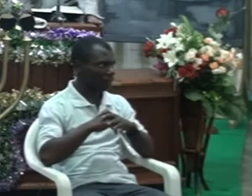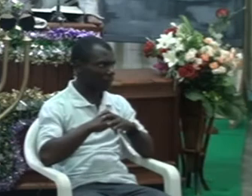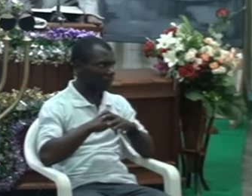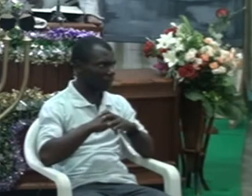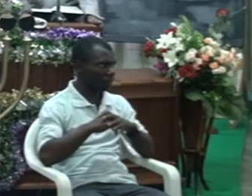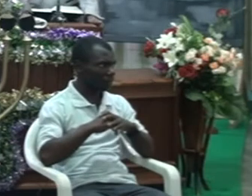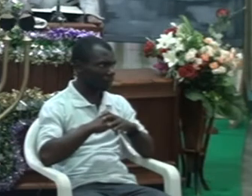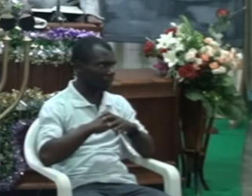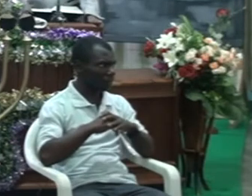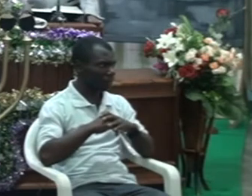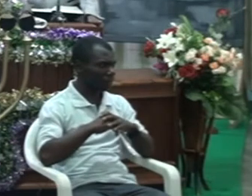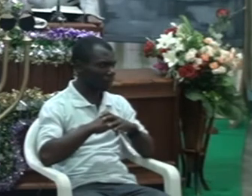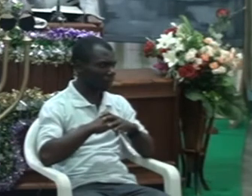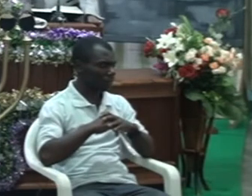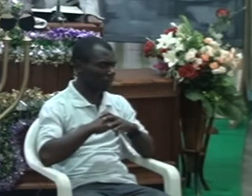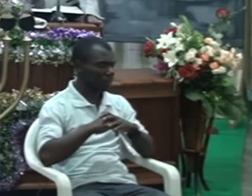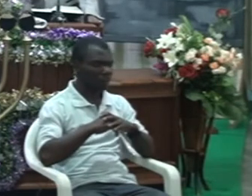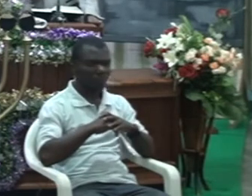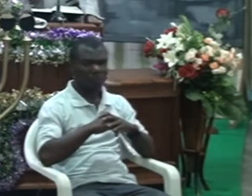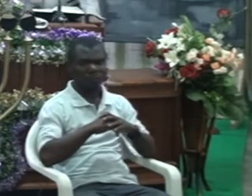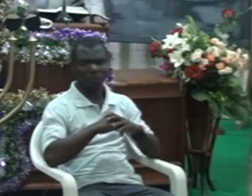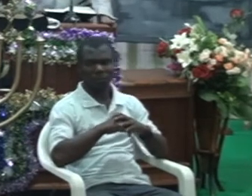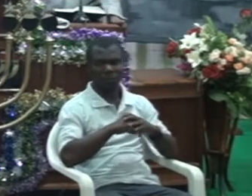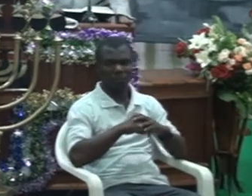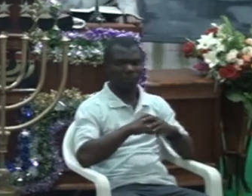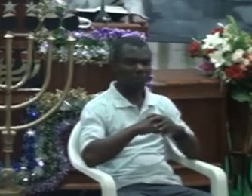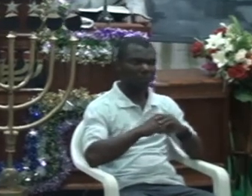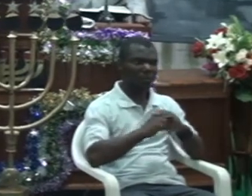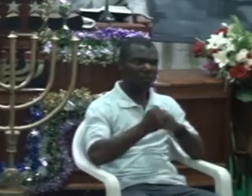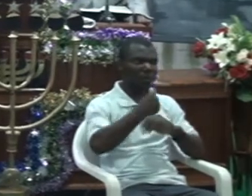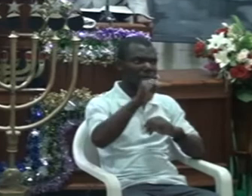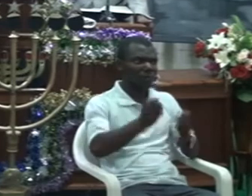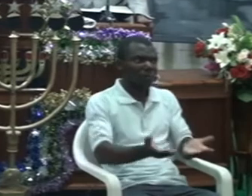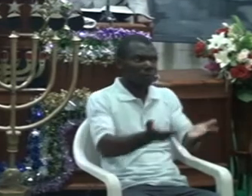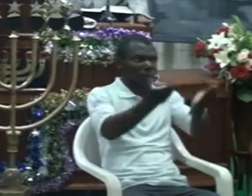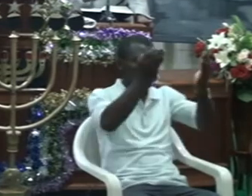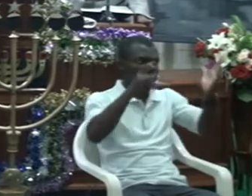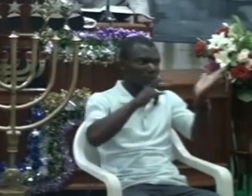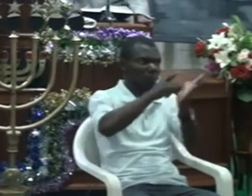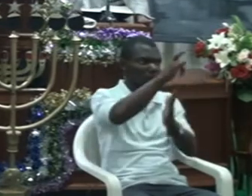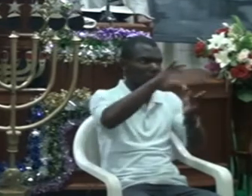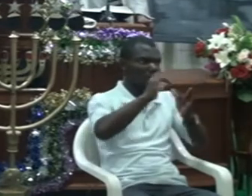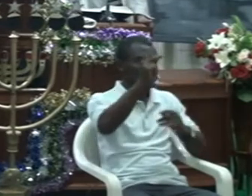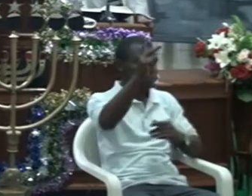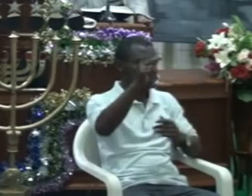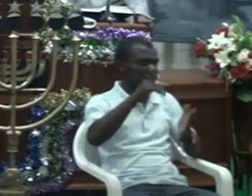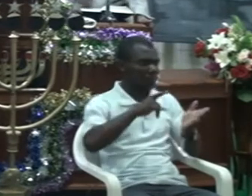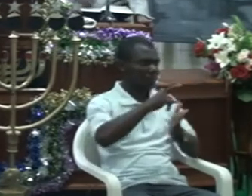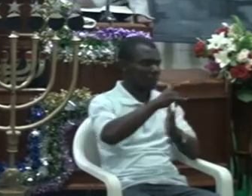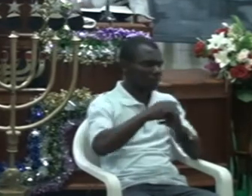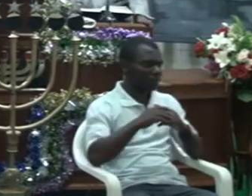moi, dégue, il y a des gros porteurs. Ça soulève l'avion des trois porteurs et ça projette en